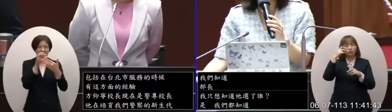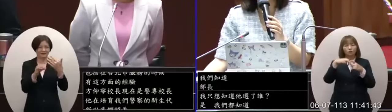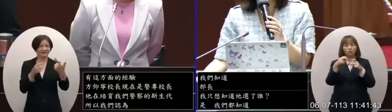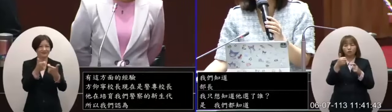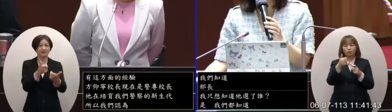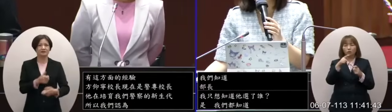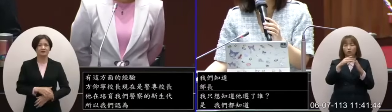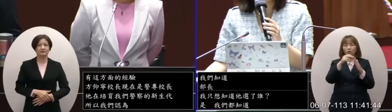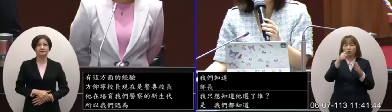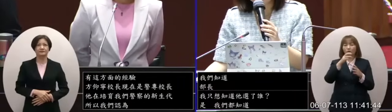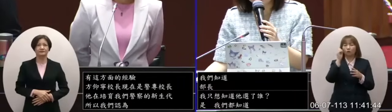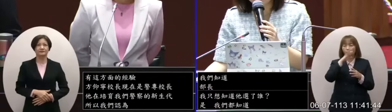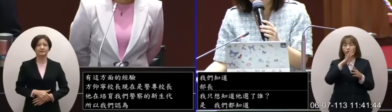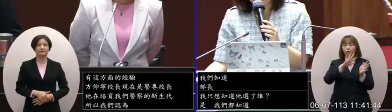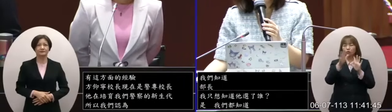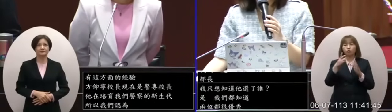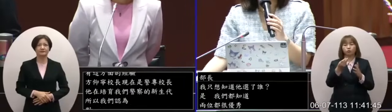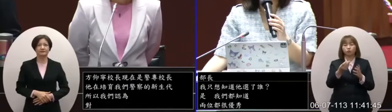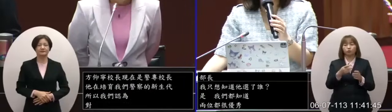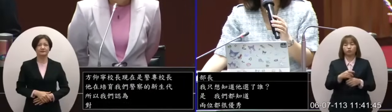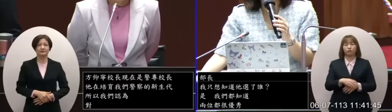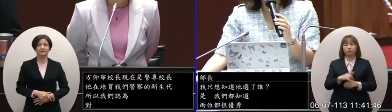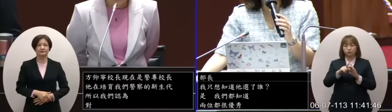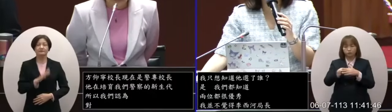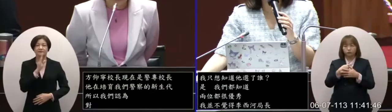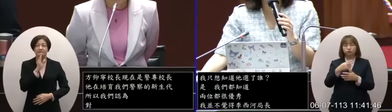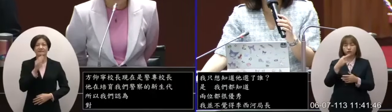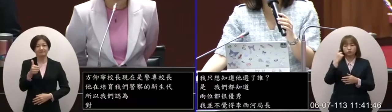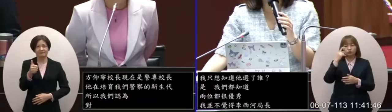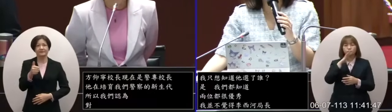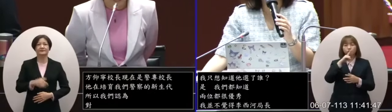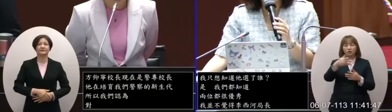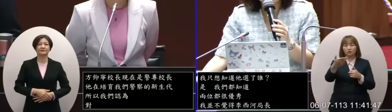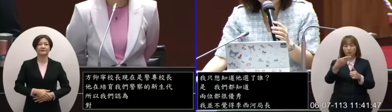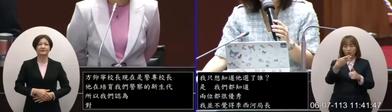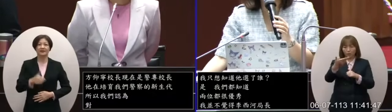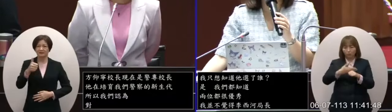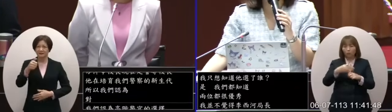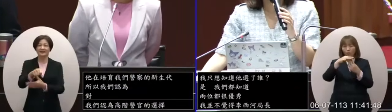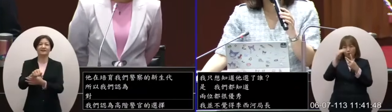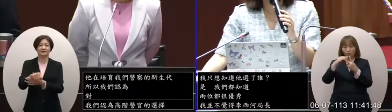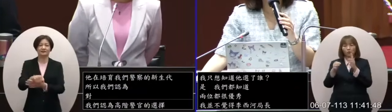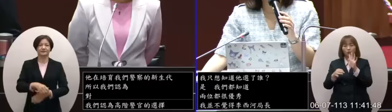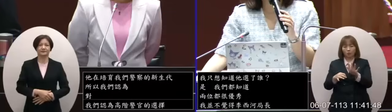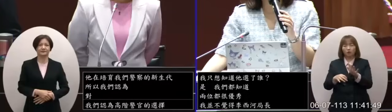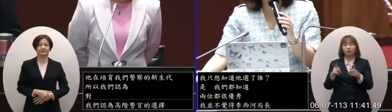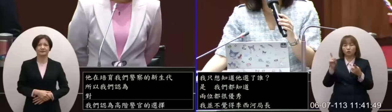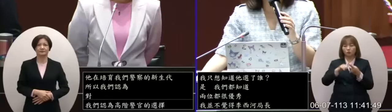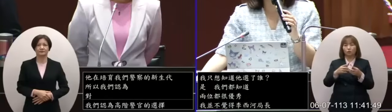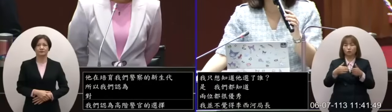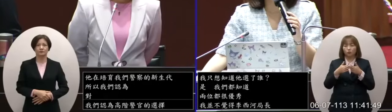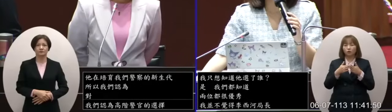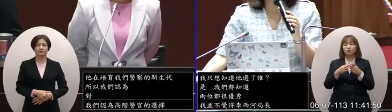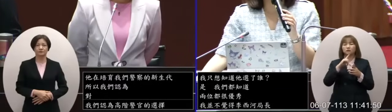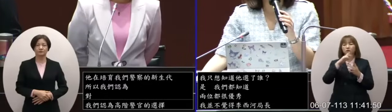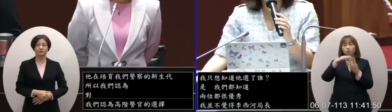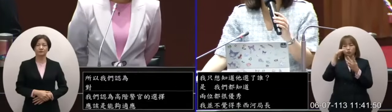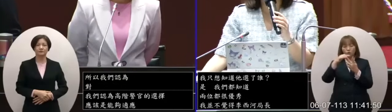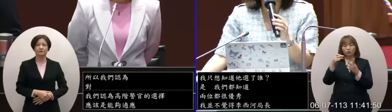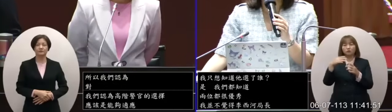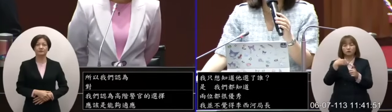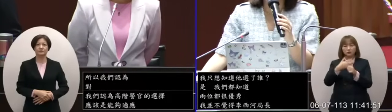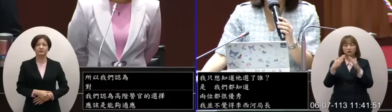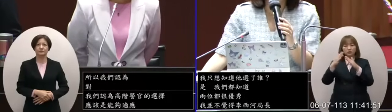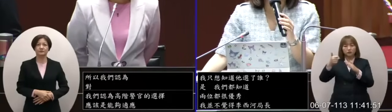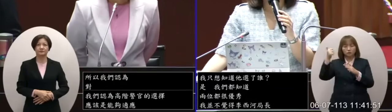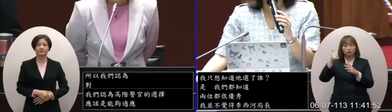不觉得李希和局长有什么不好的地方，我只是觉得 如果提供了，非常谢谢你肯定。 选项的话，那应该就是按照选项让